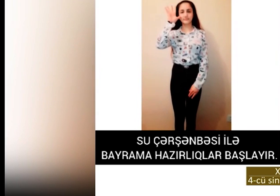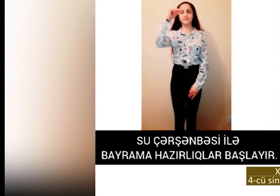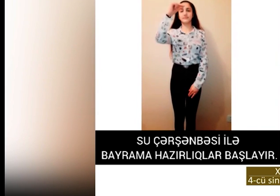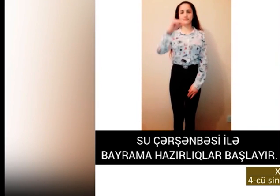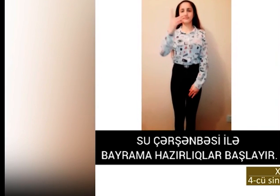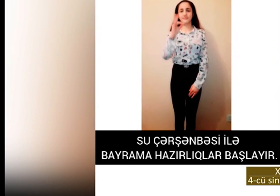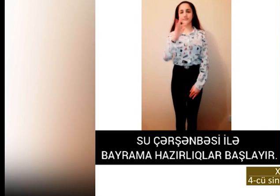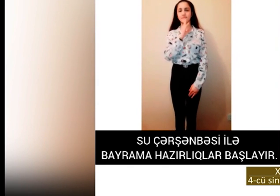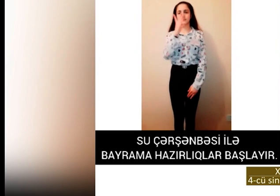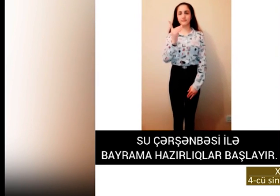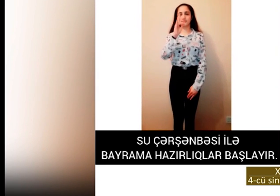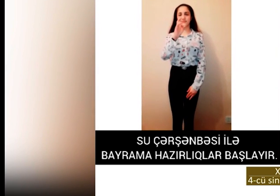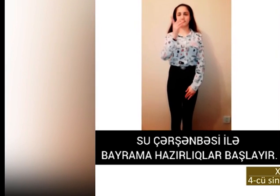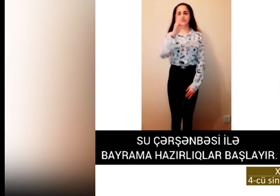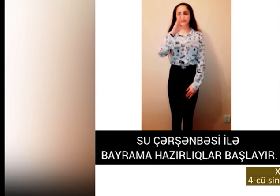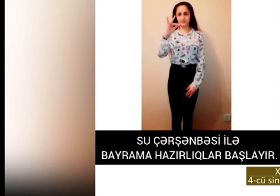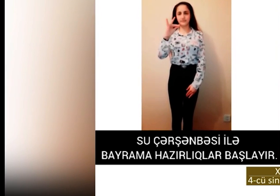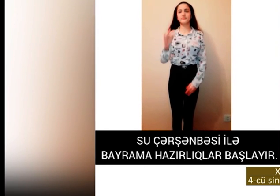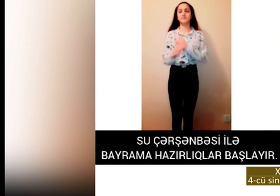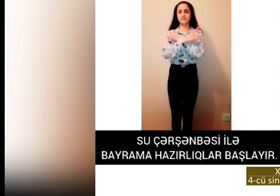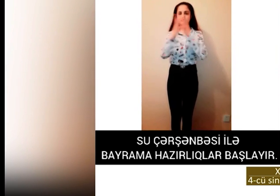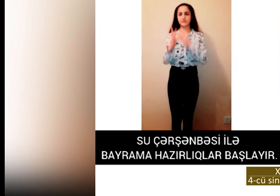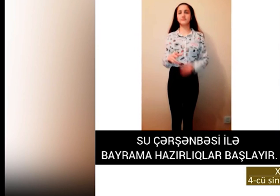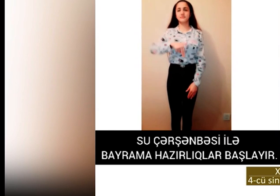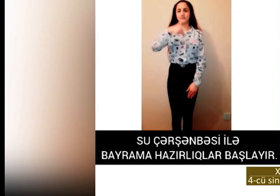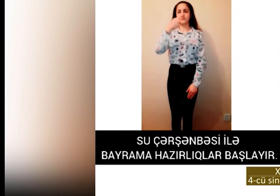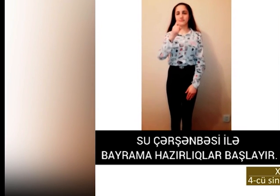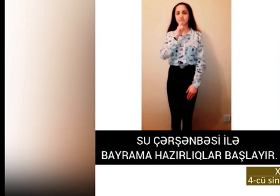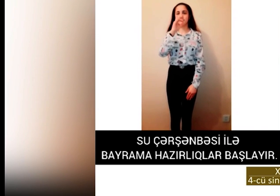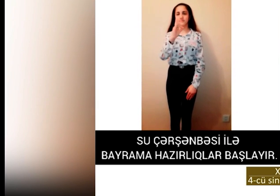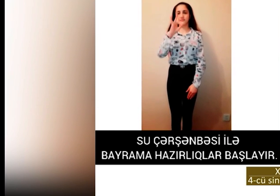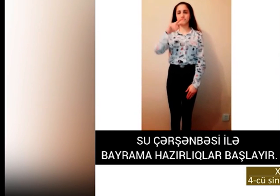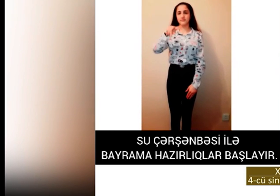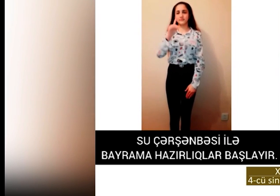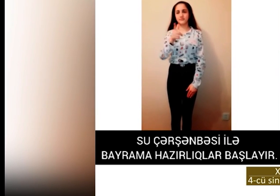Su çərşənbəsi ilə bayrama hazırlıqlar başlayır.